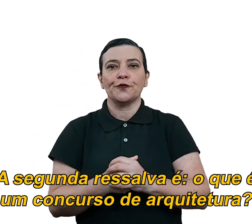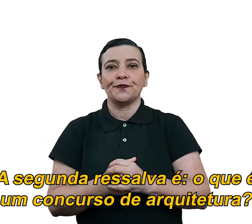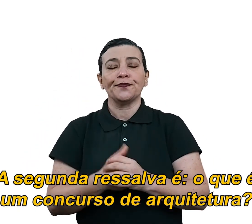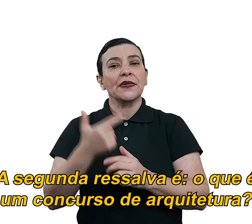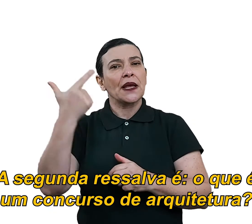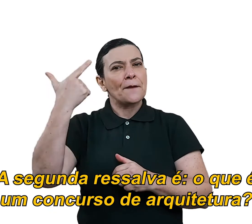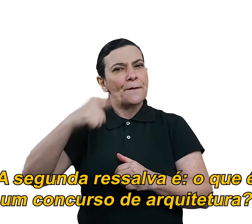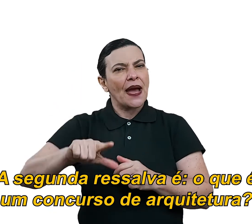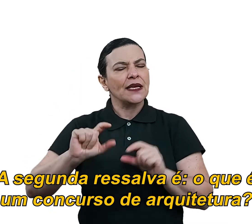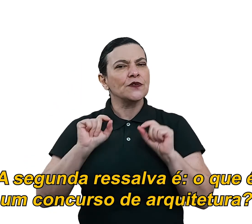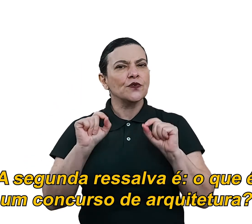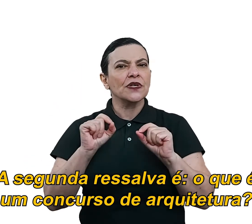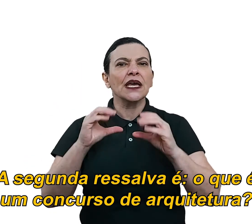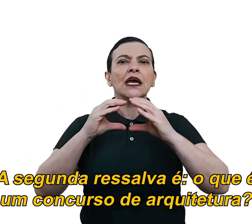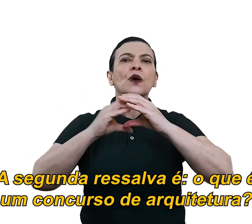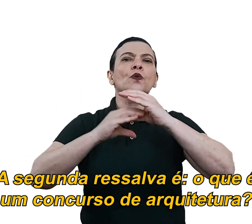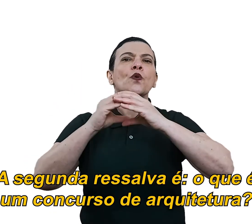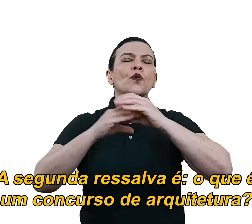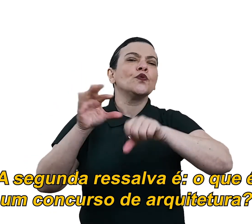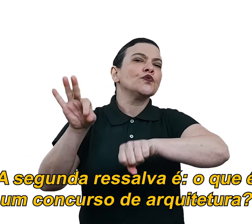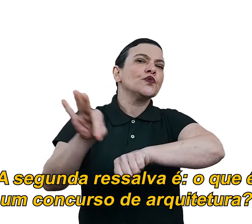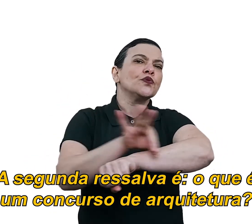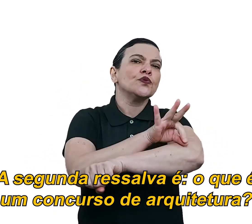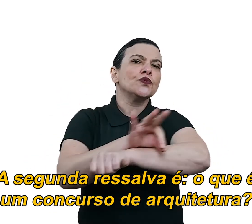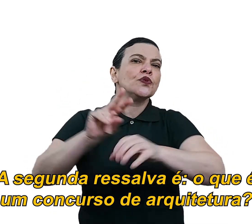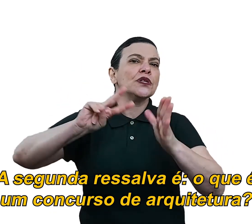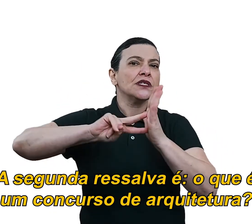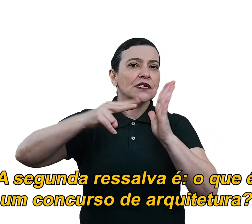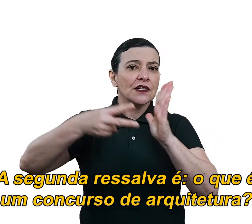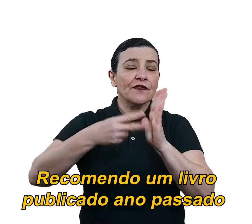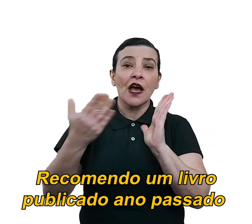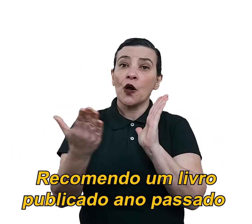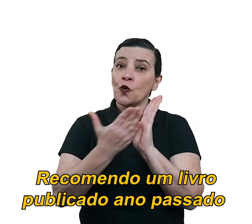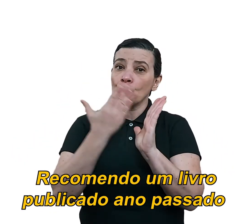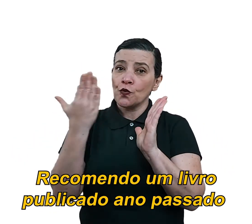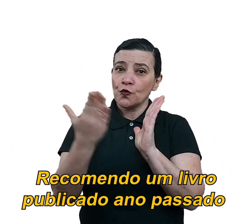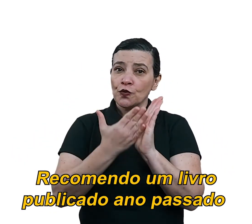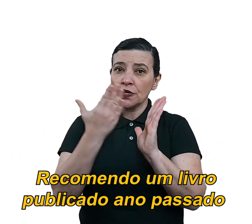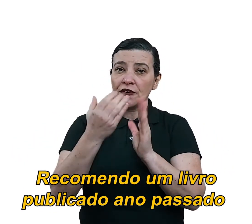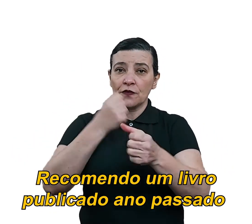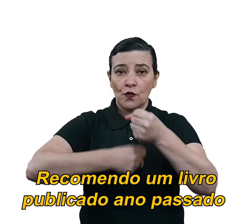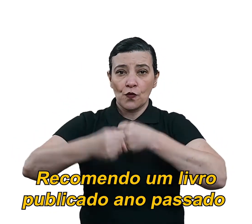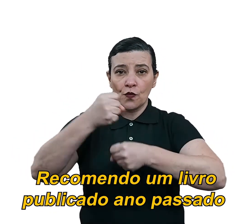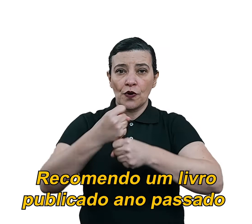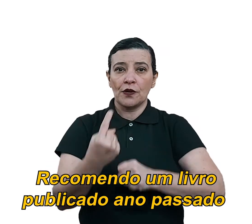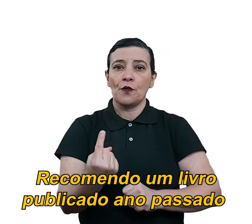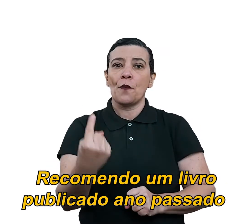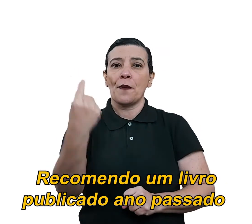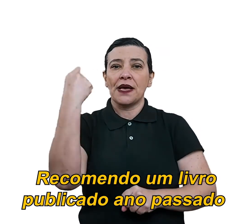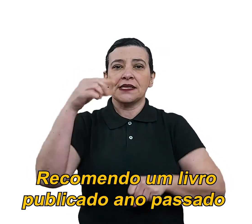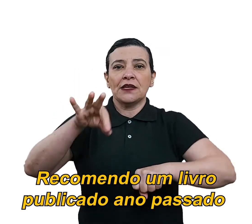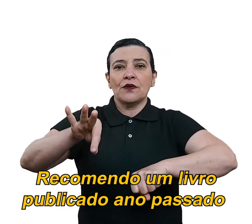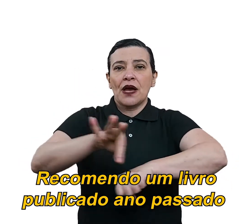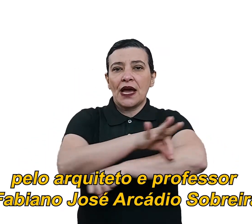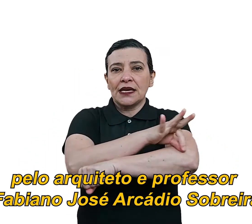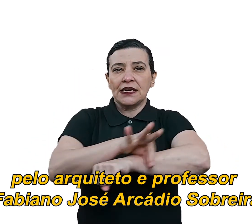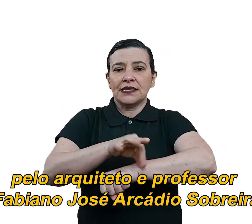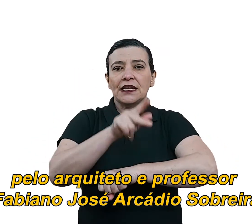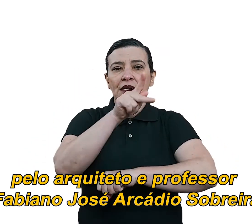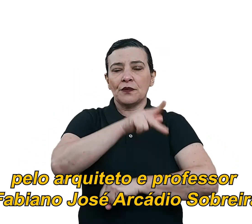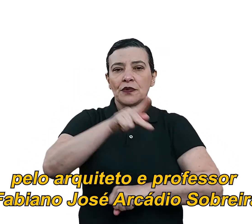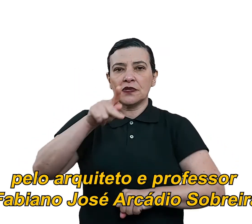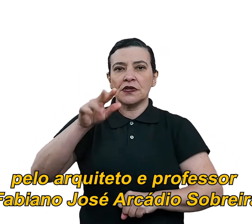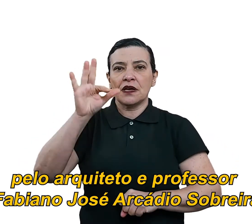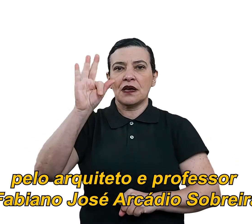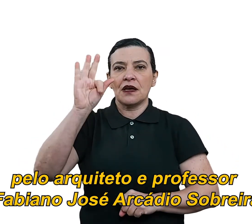A segunda ressalva é: o que é um concurso de arquitetura? Recomendo um livro publicado ano passado pelo